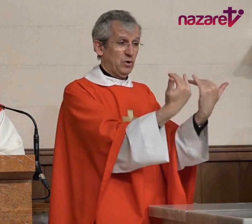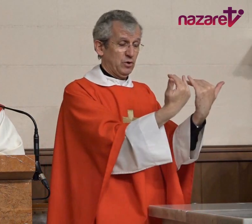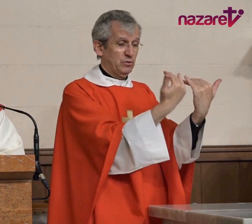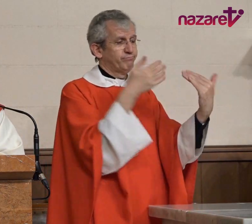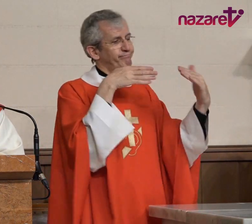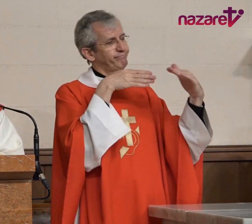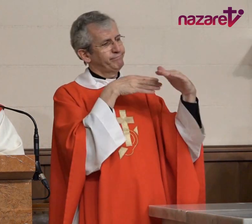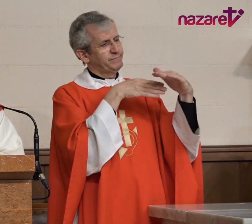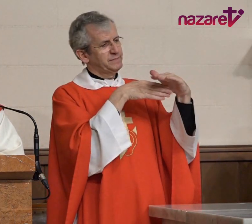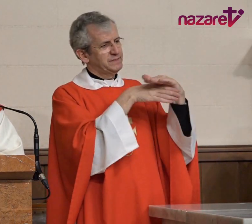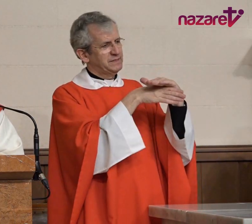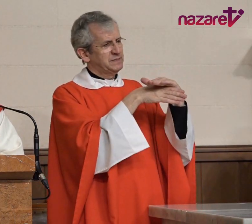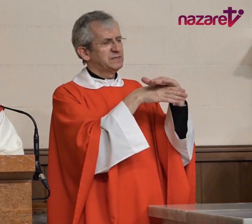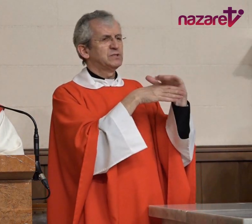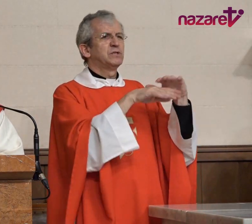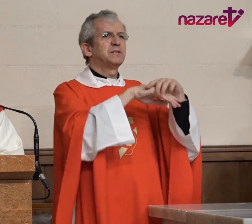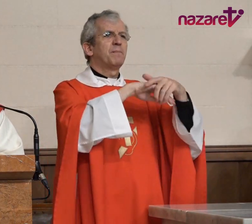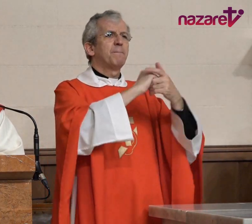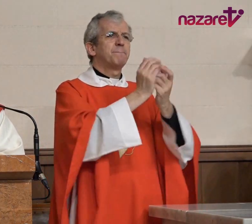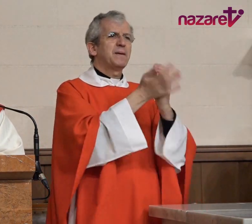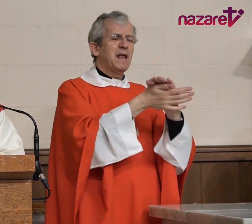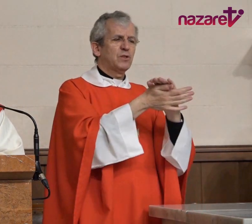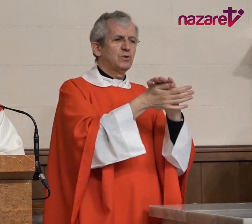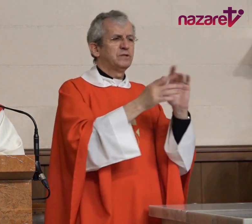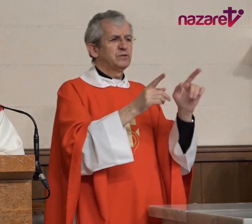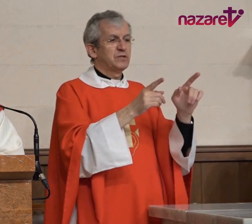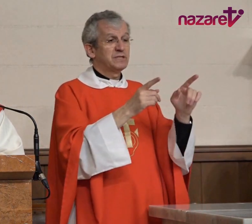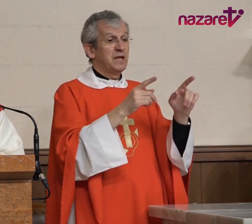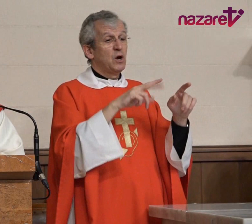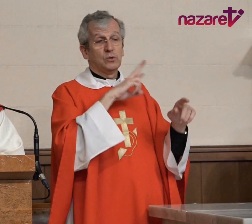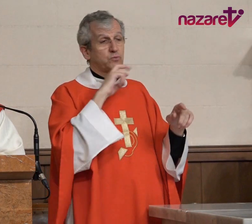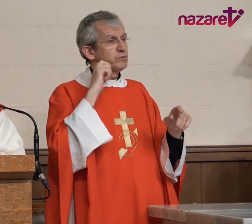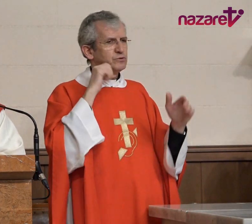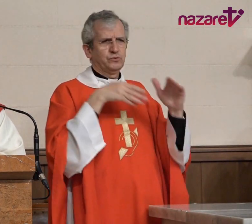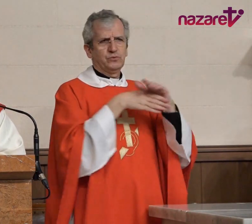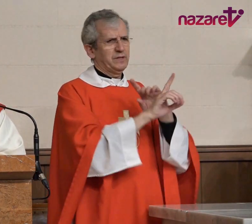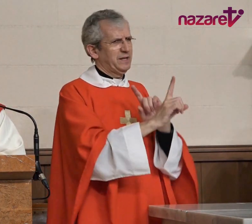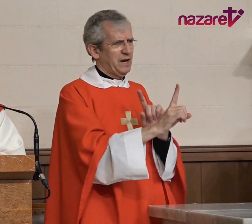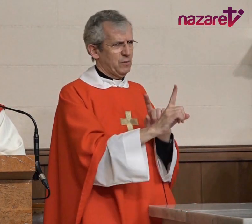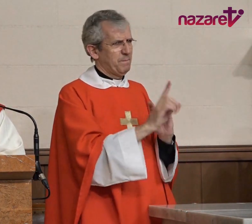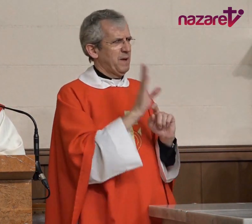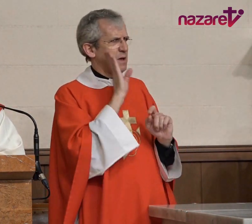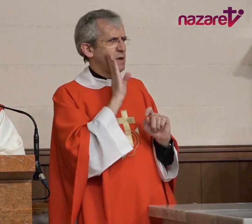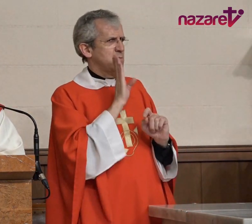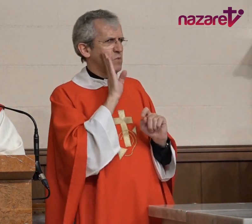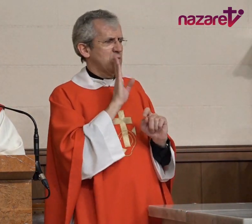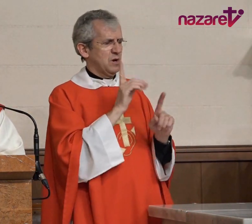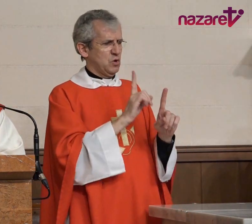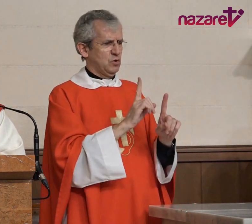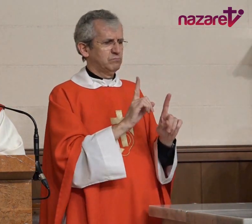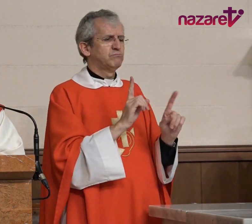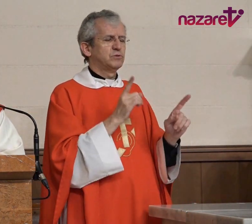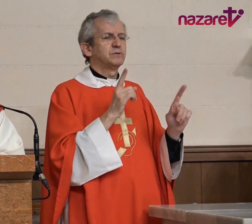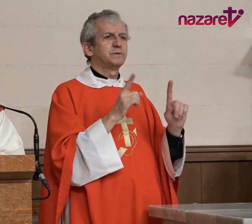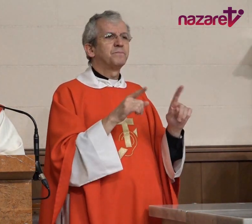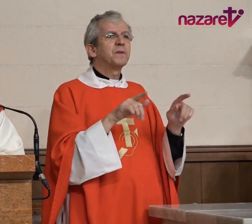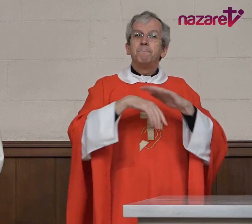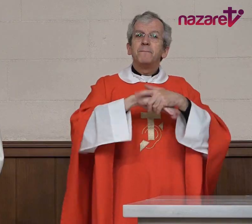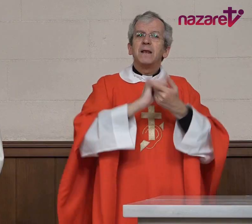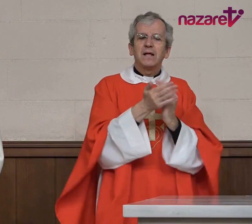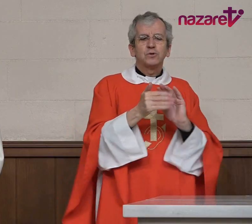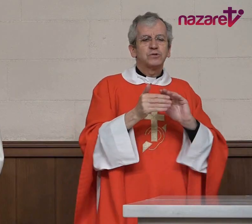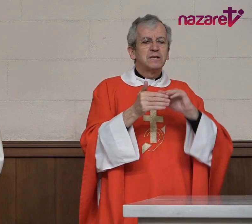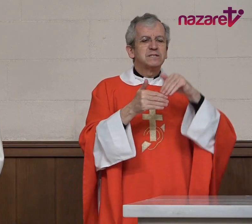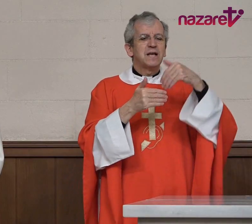no incurrir en la impureza y poder así comer la Pascua. Salió Pilato afuera, donde estaban